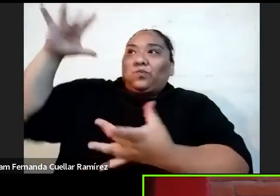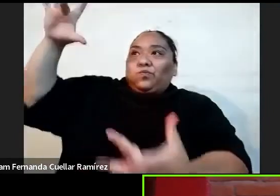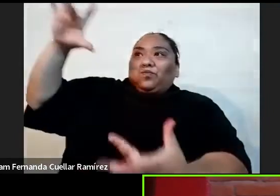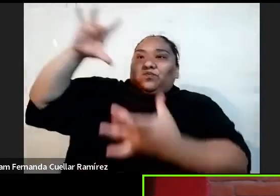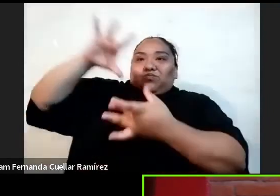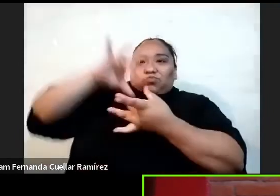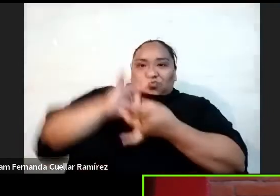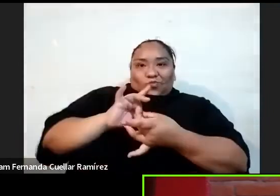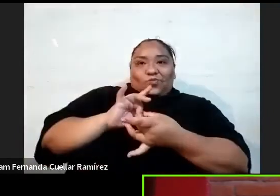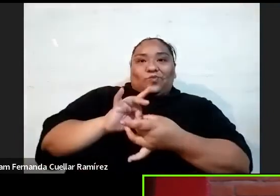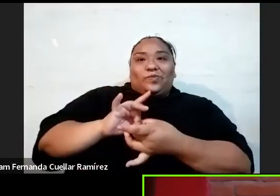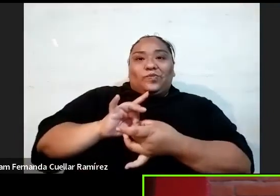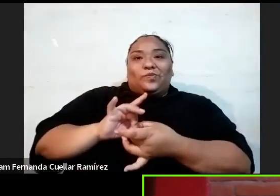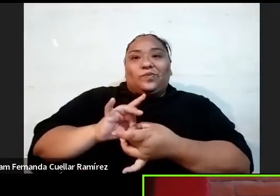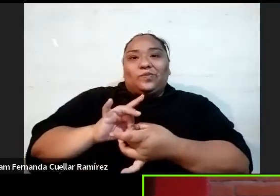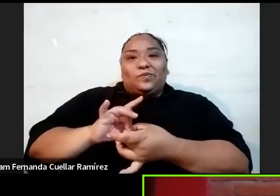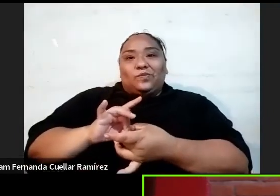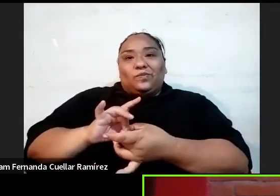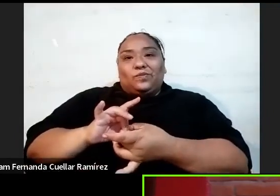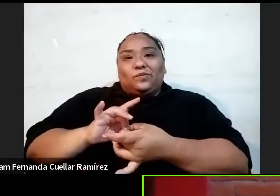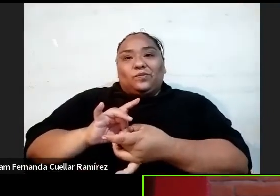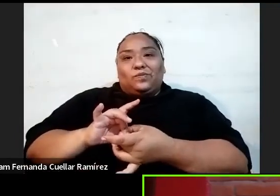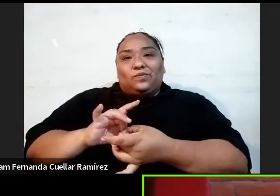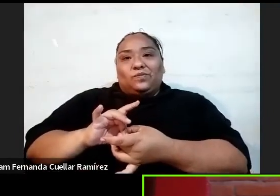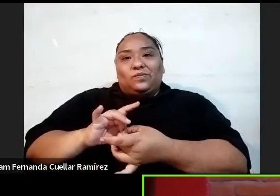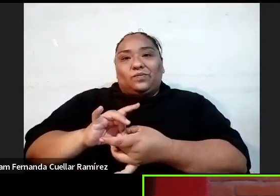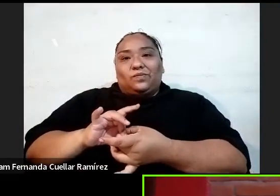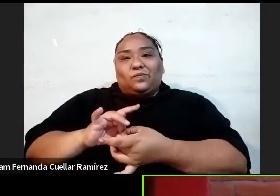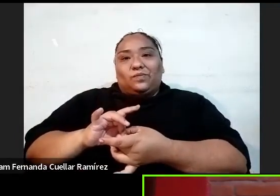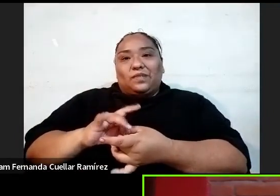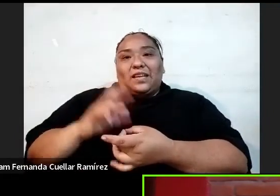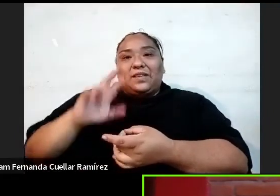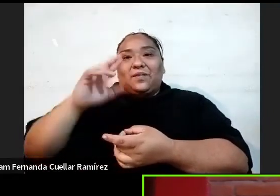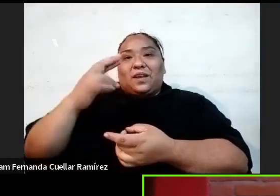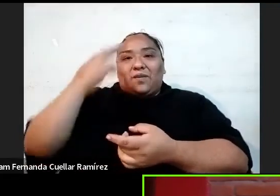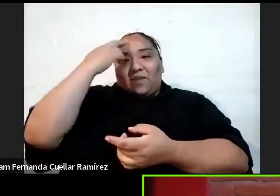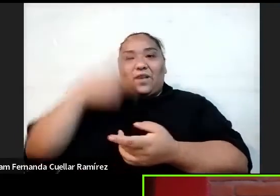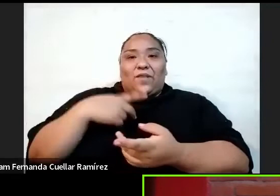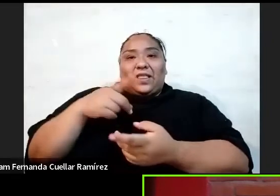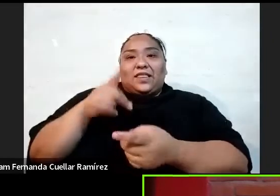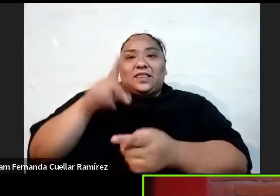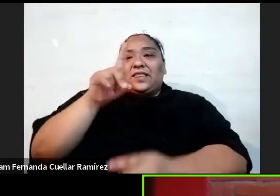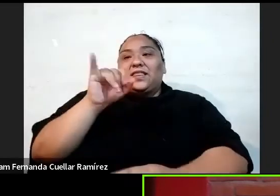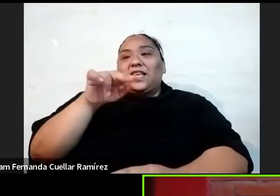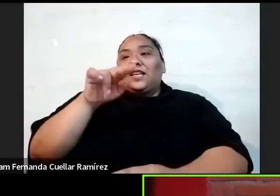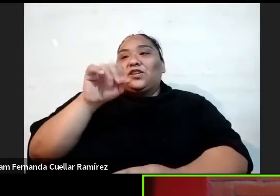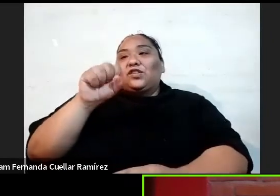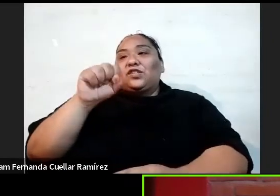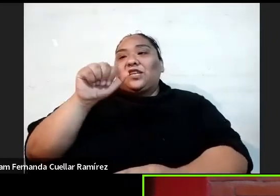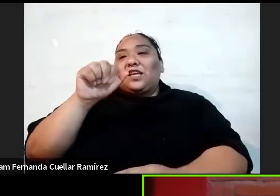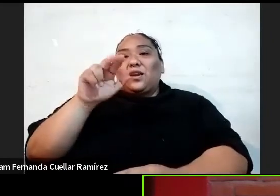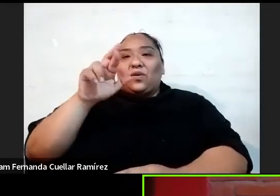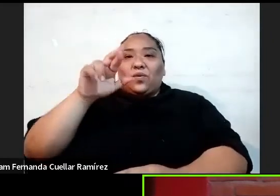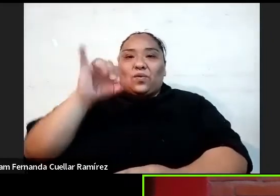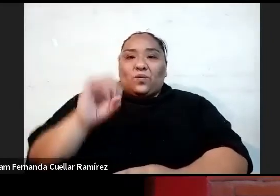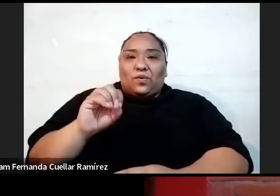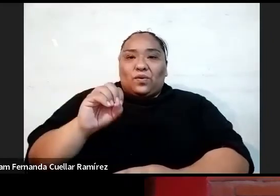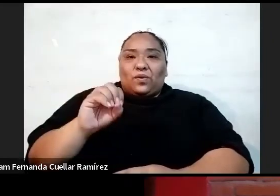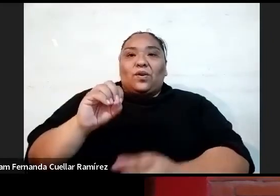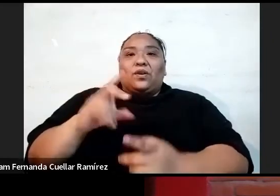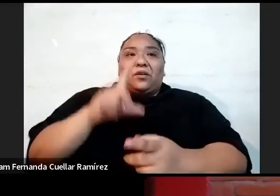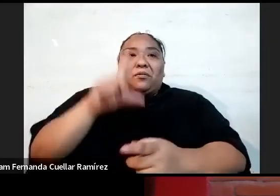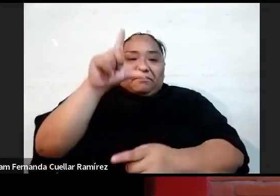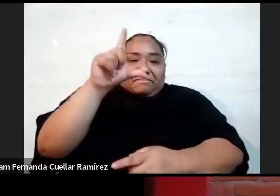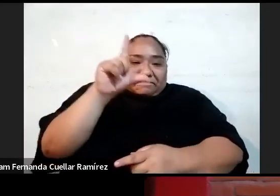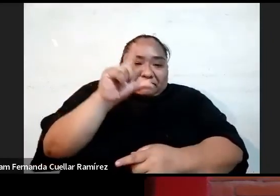los dinosaurios de este dinosaurio chiquito de los 90s, que era como que Ah, le pegaba con el sartén al papá.